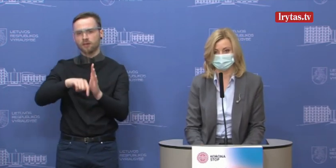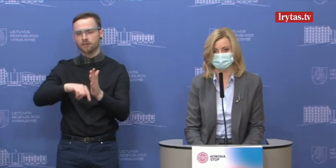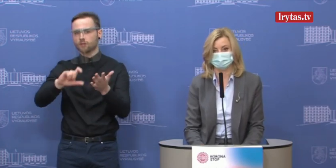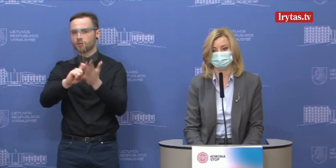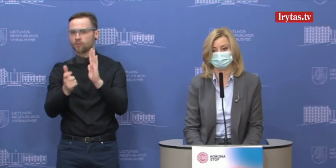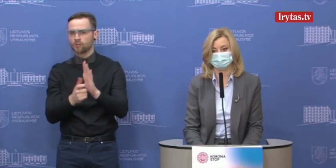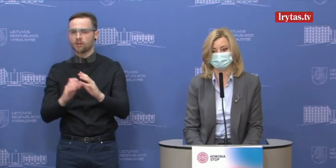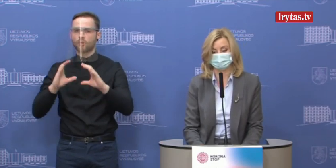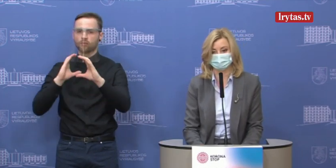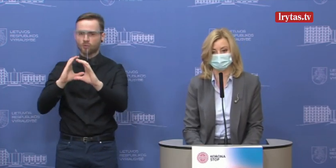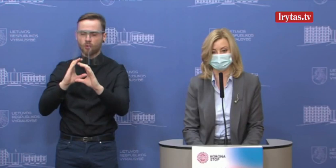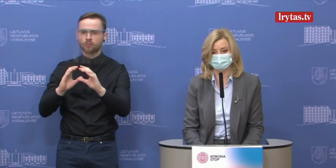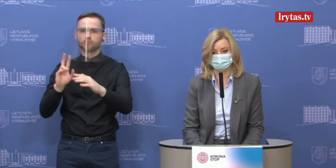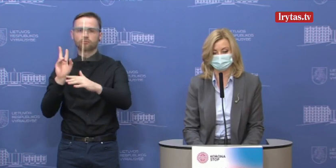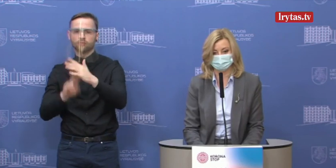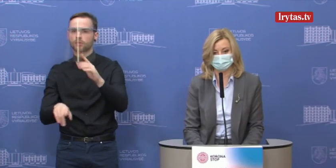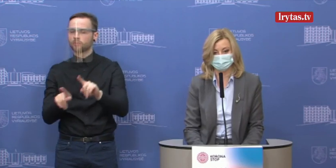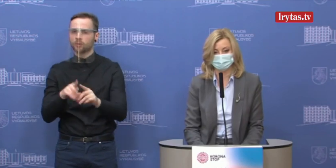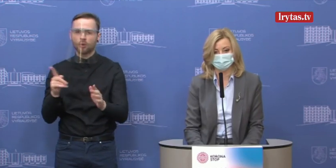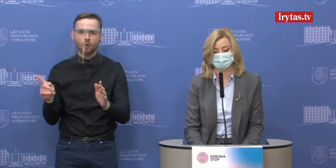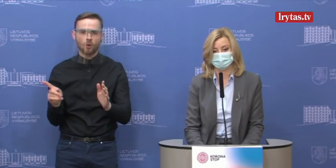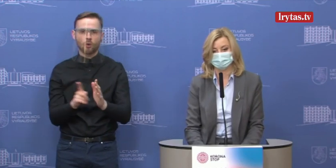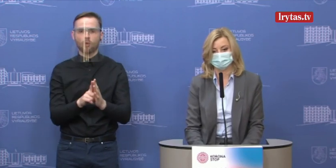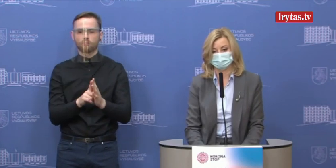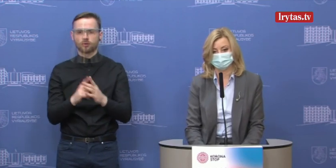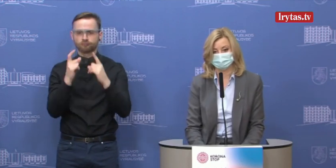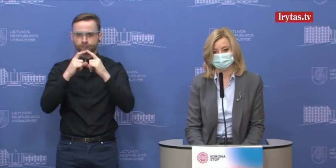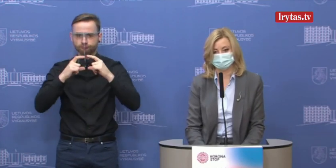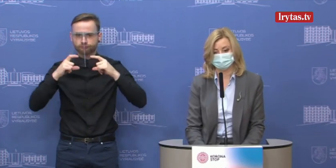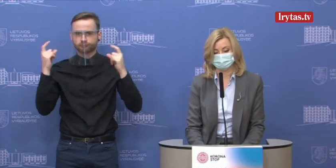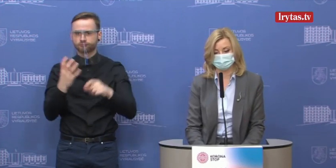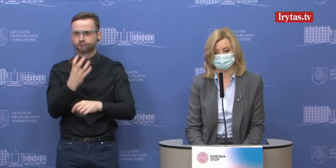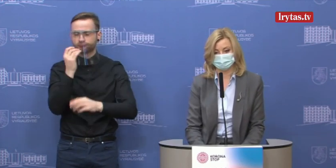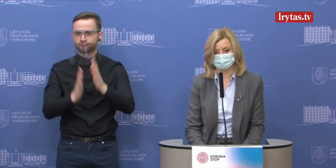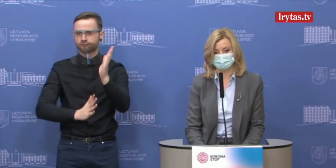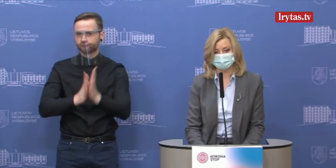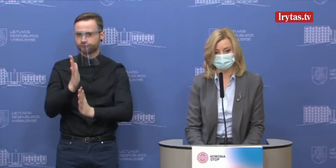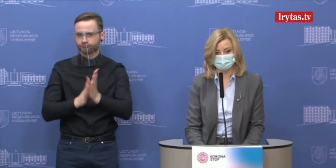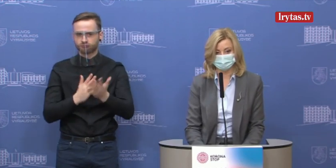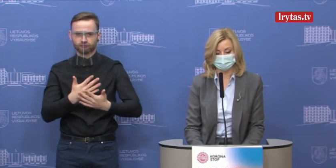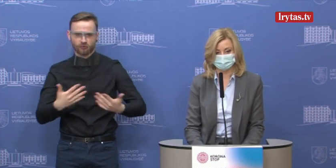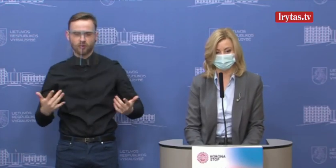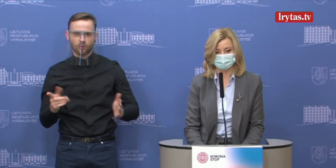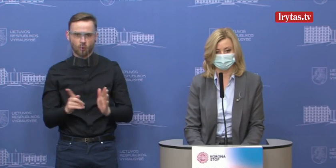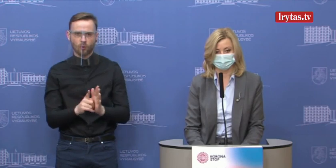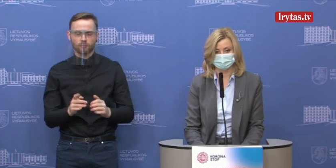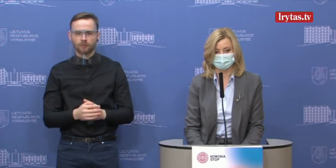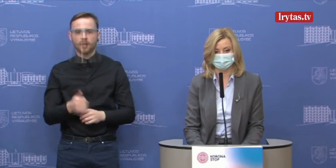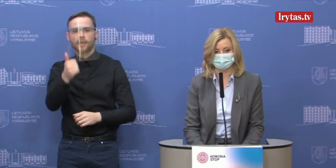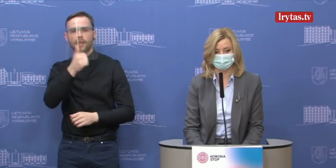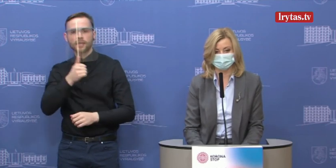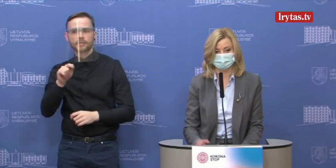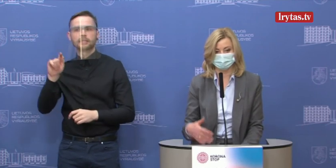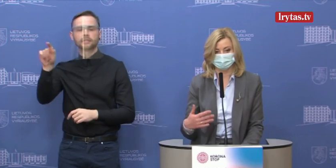patarpose viešam transporte yra reikalinga apsaugos priemonė, taip pat Estijoje tai